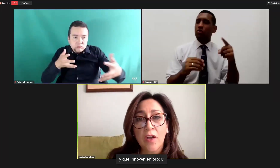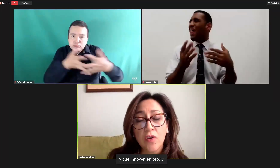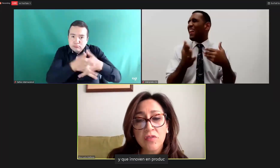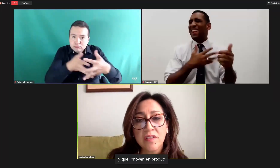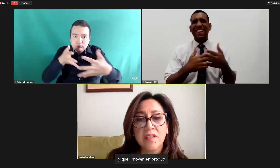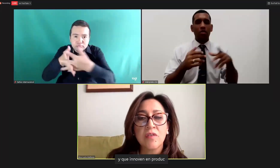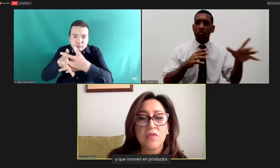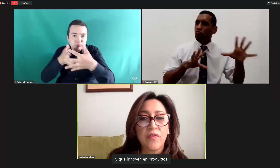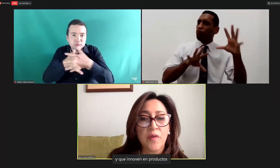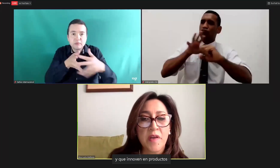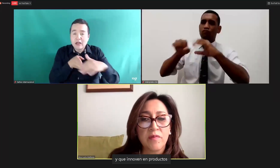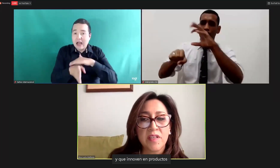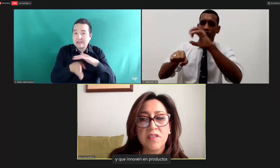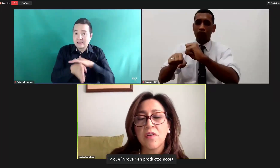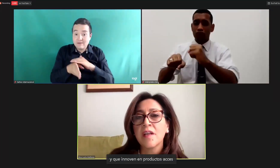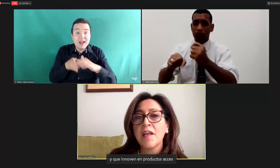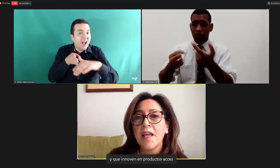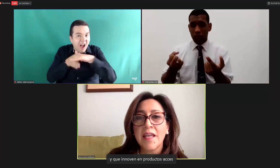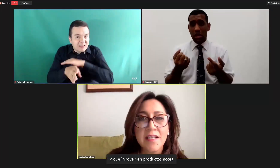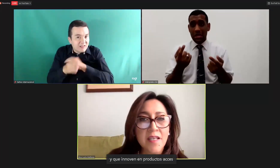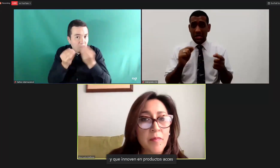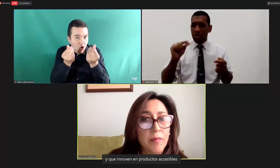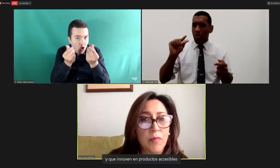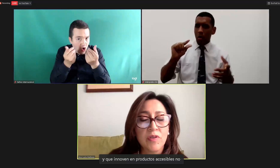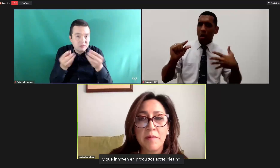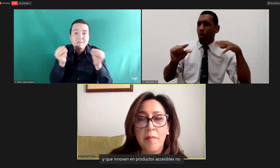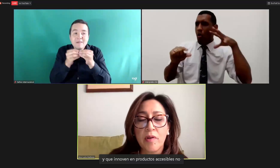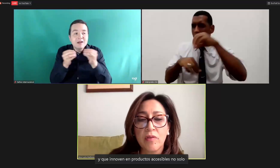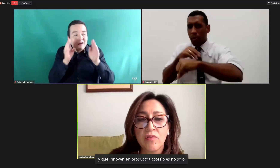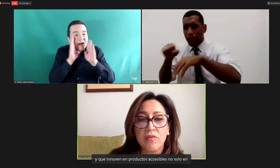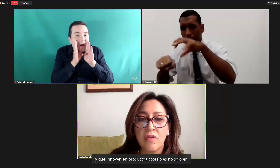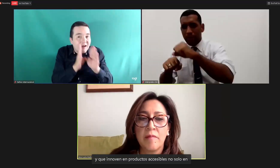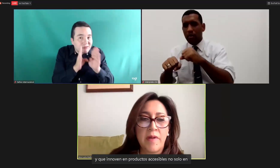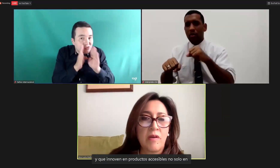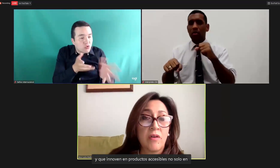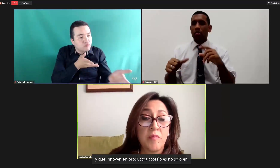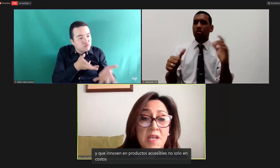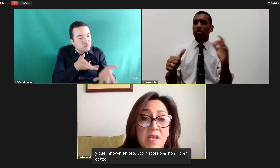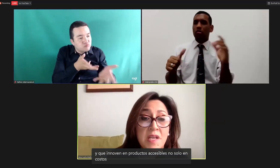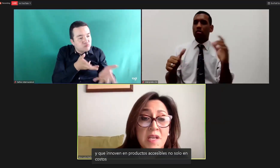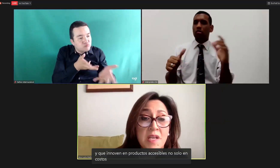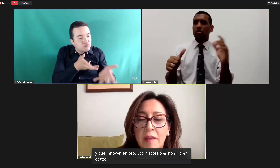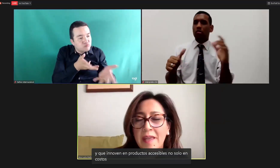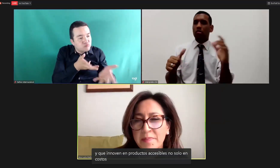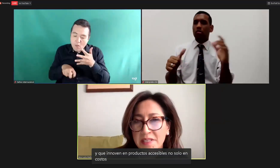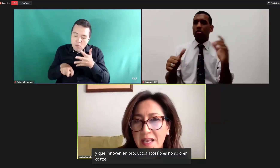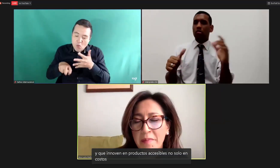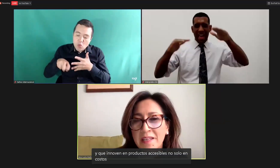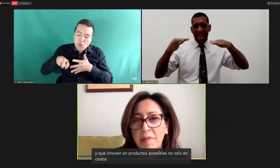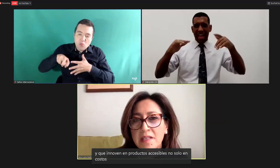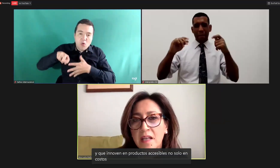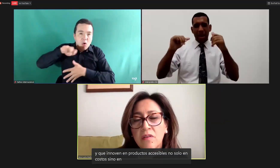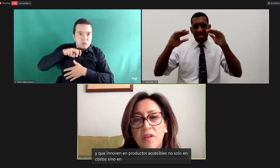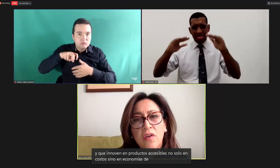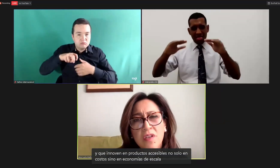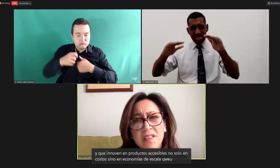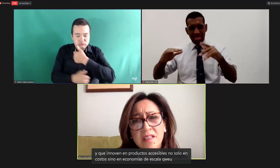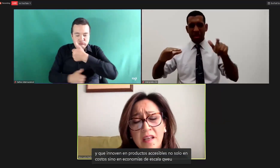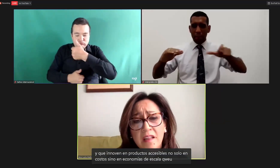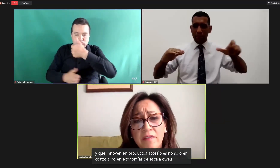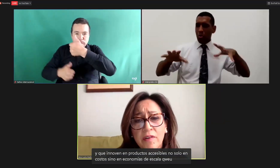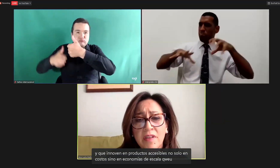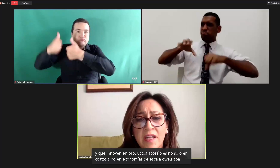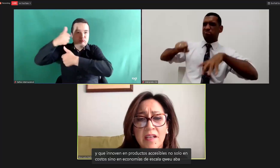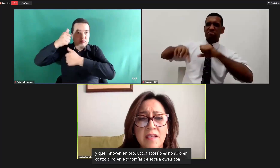solamente en costes, sino en su forma de obtención, que se motive la producción bajo economía, especialmente pensando que con